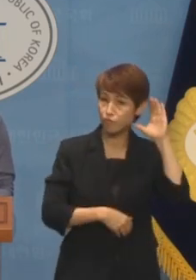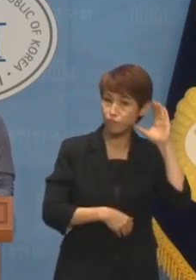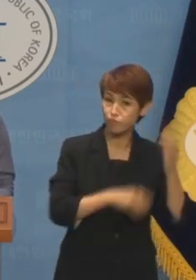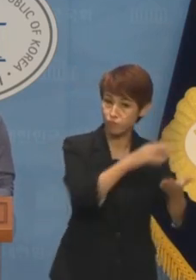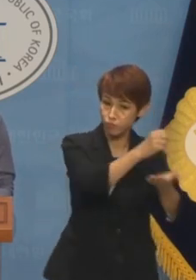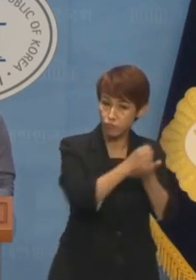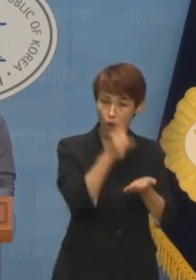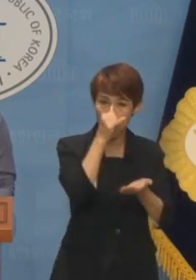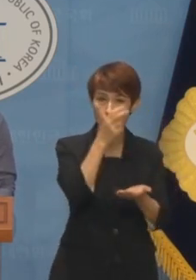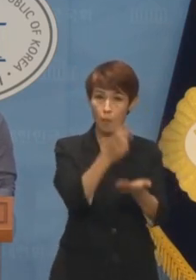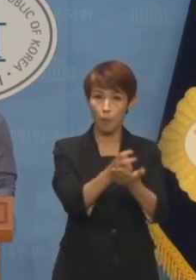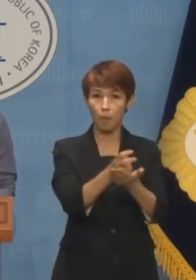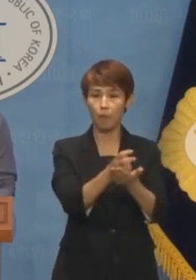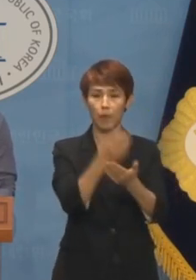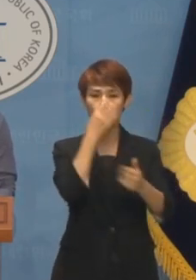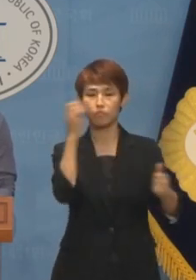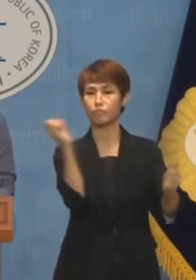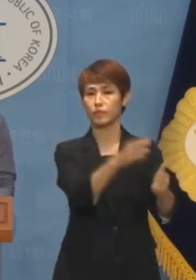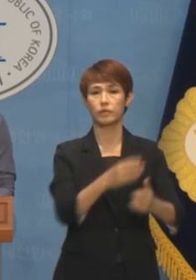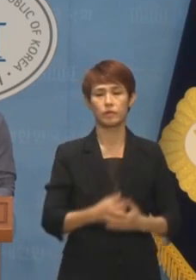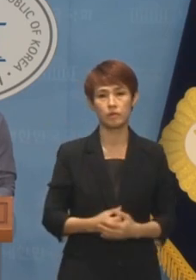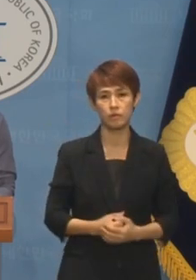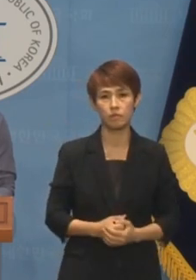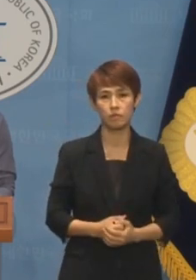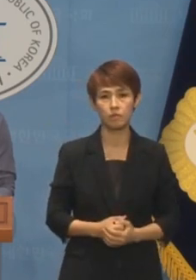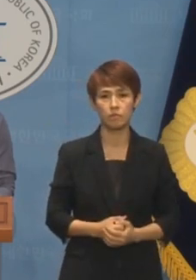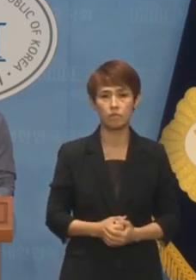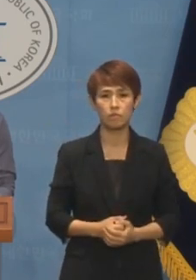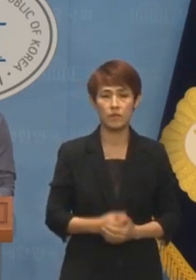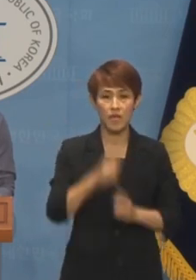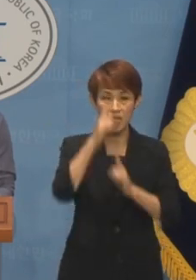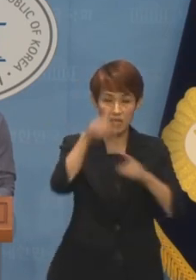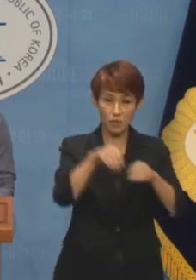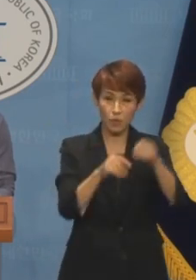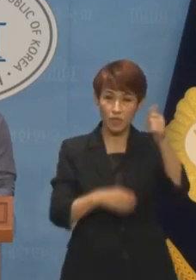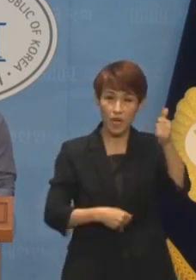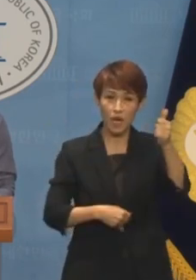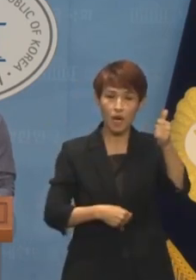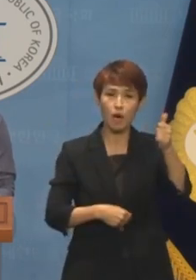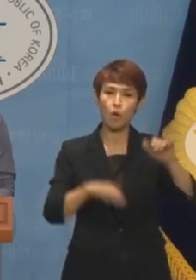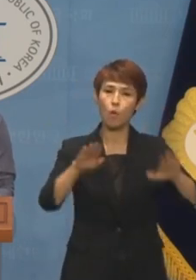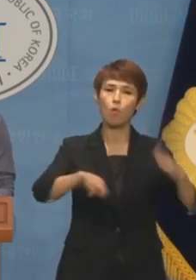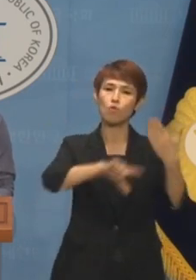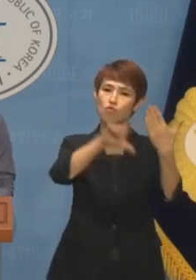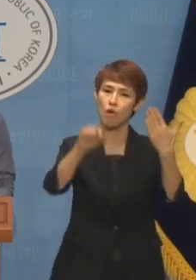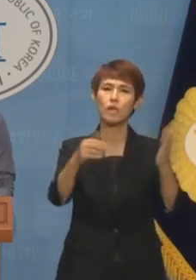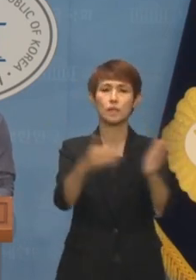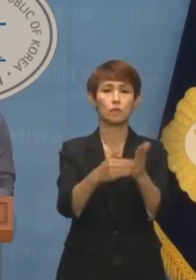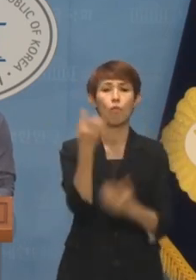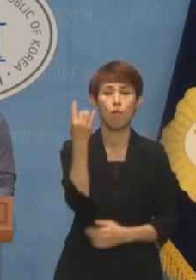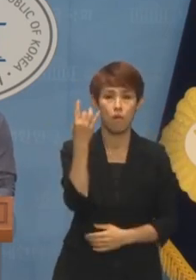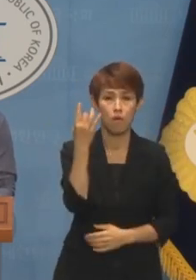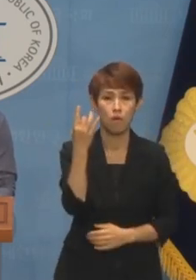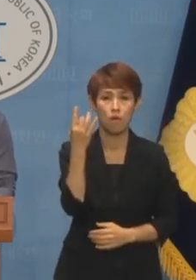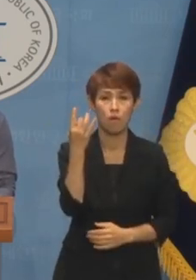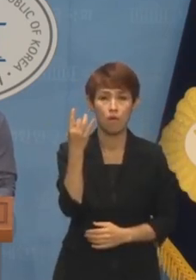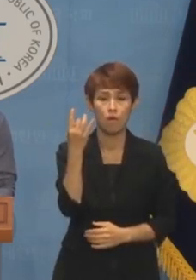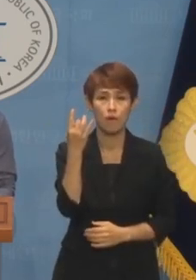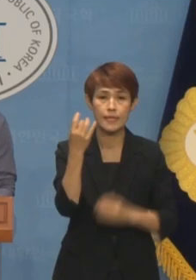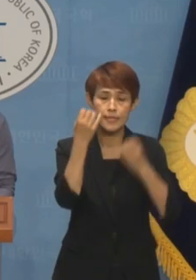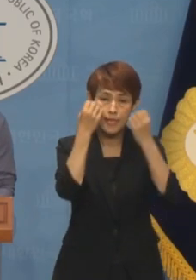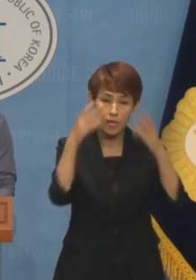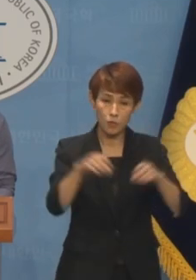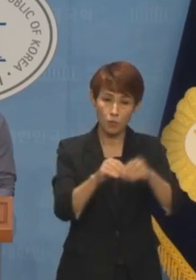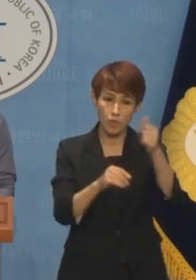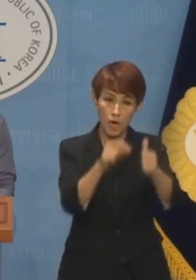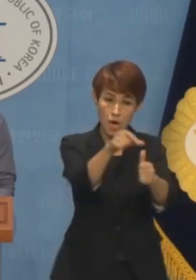법도 간단히 무시되었습니다. 이원석 총장의 임기가 오는 9월까지니 누가 보더라도 새